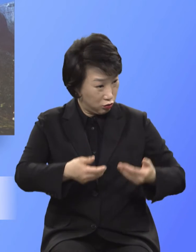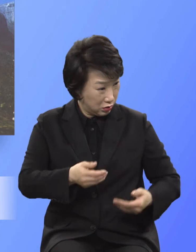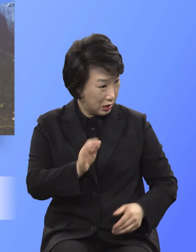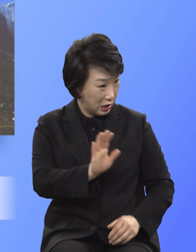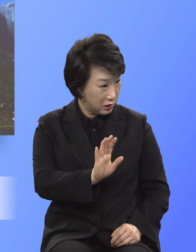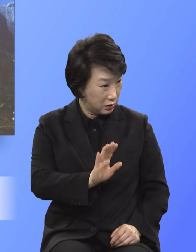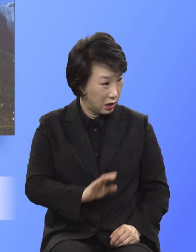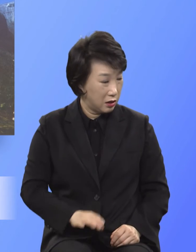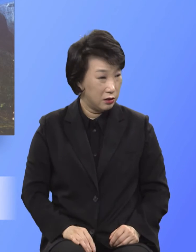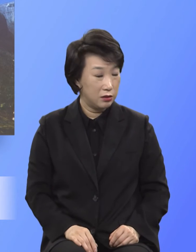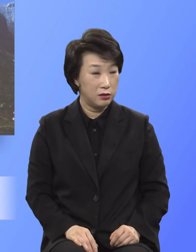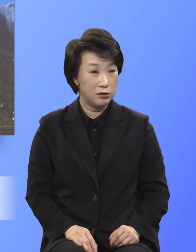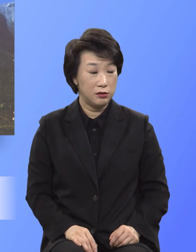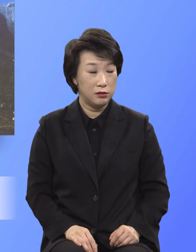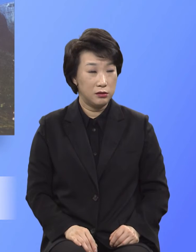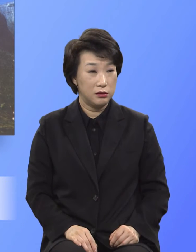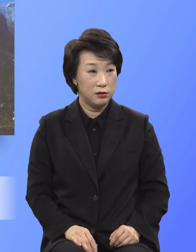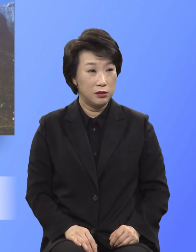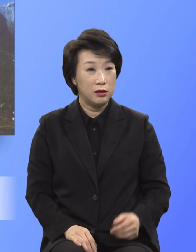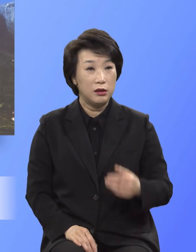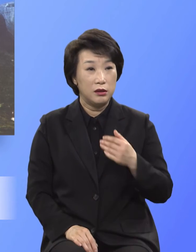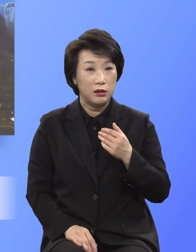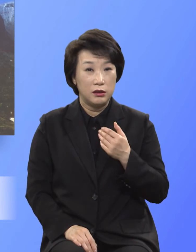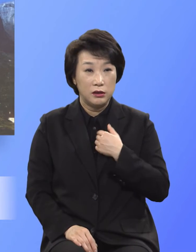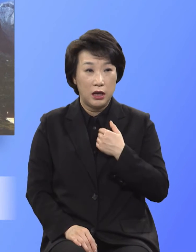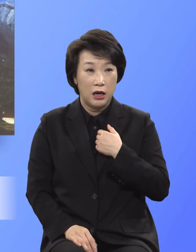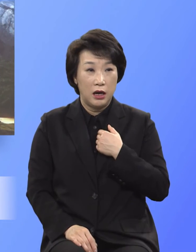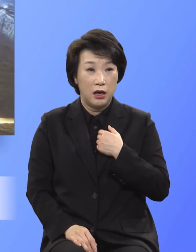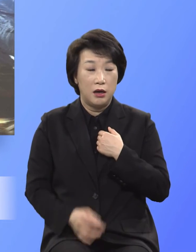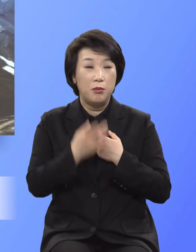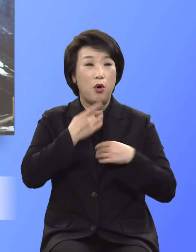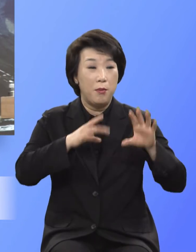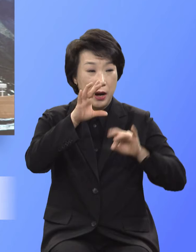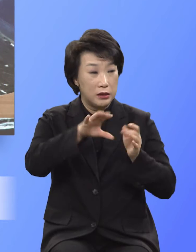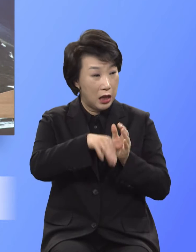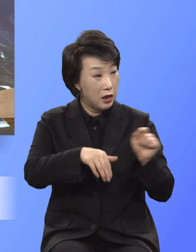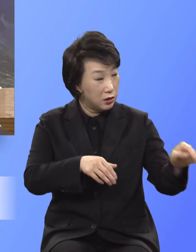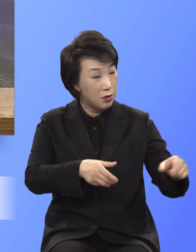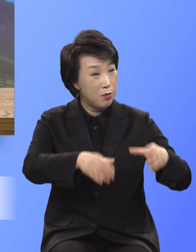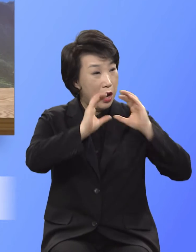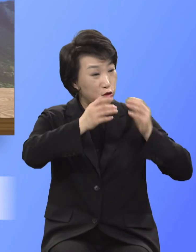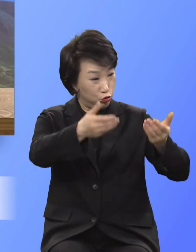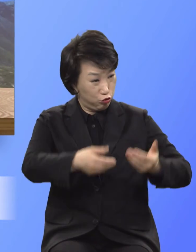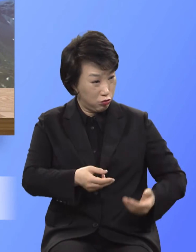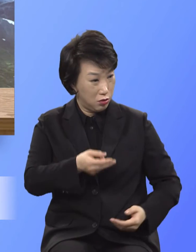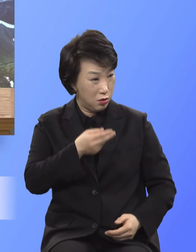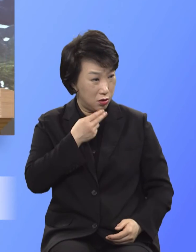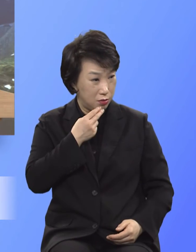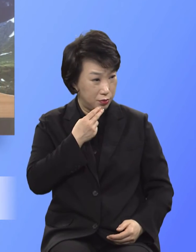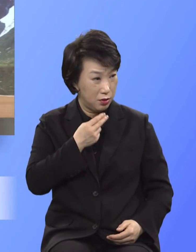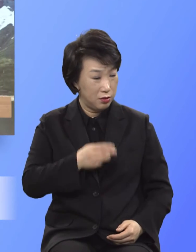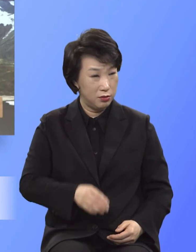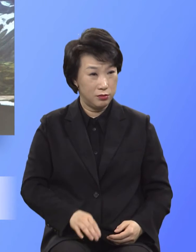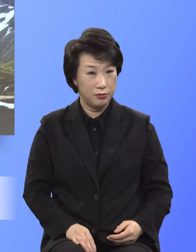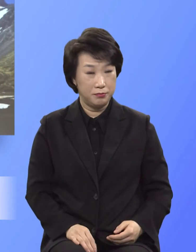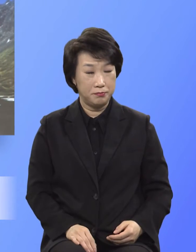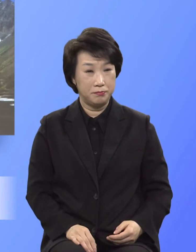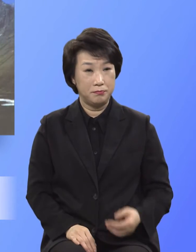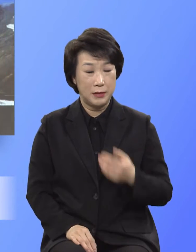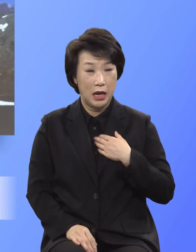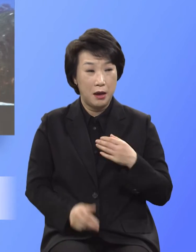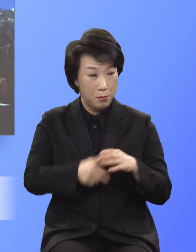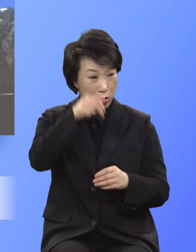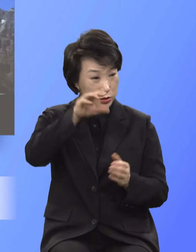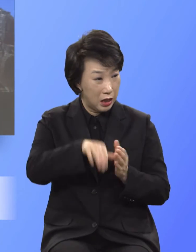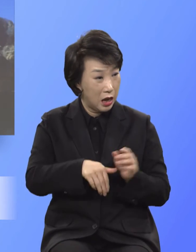줄였을 때 먹을 것을 주지 아니하였고 내가 목마를 때 마시우게 하지 아니하였고